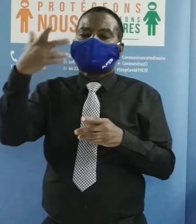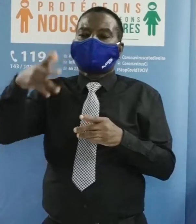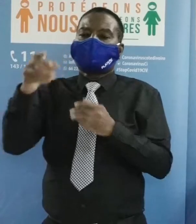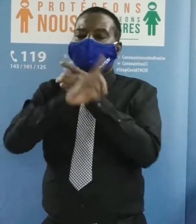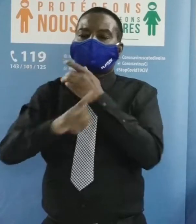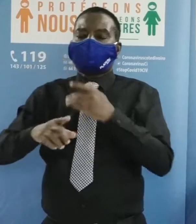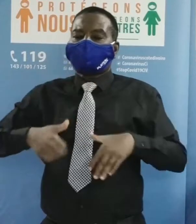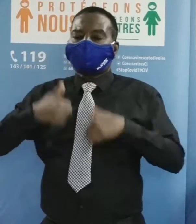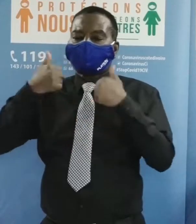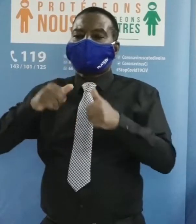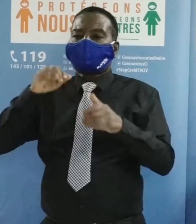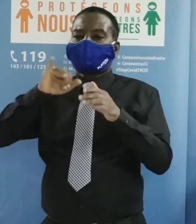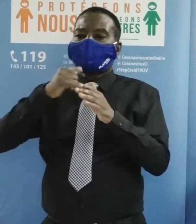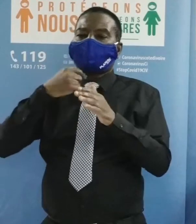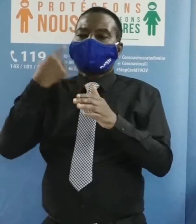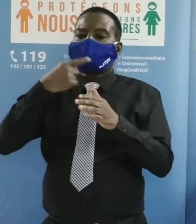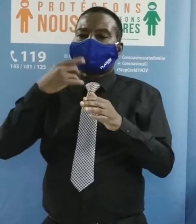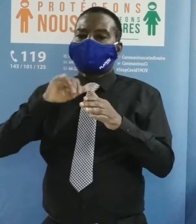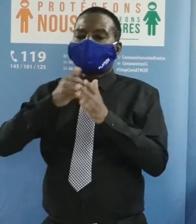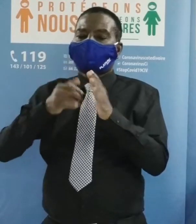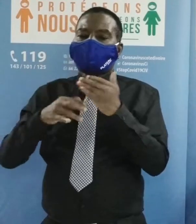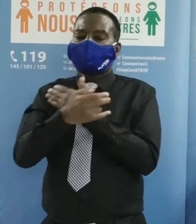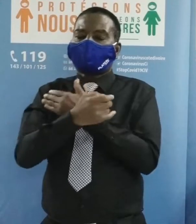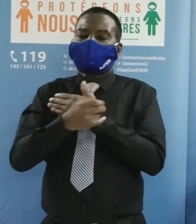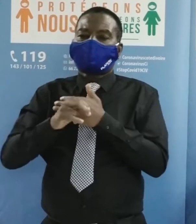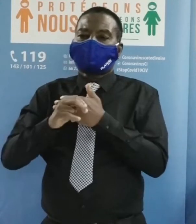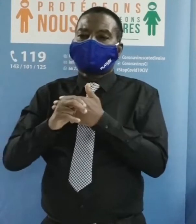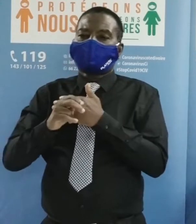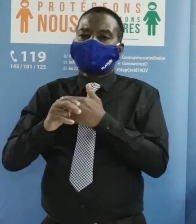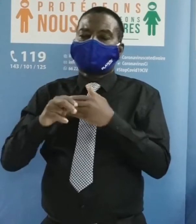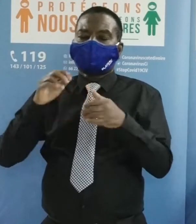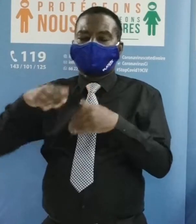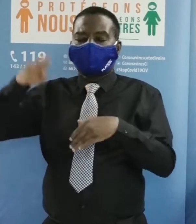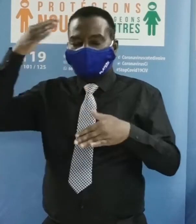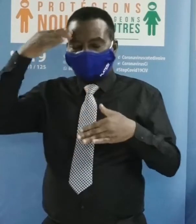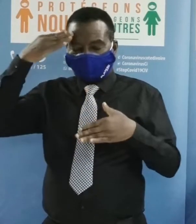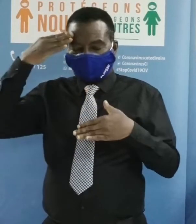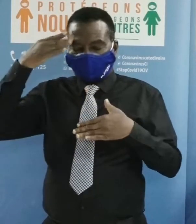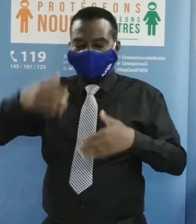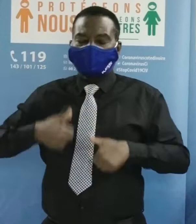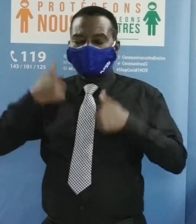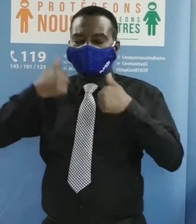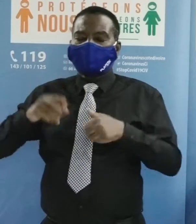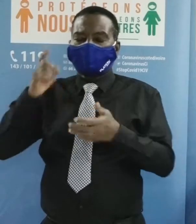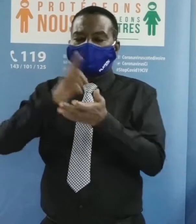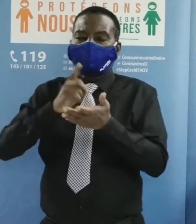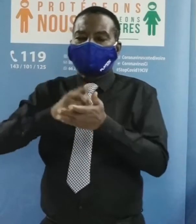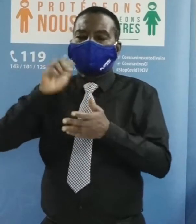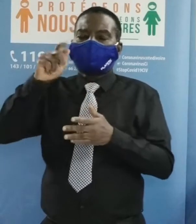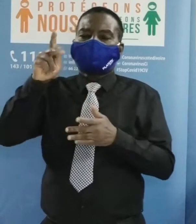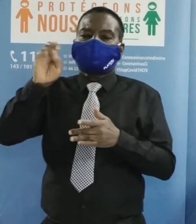vois dans ceux de l'intérieur du pays le ministre de la santé des jeunes publics le docteur eugène aka aouélé appel à la vigilance